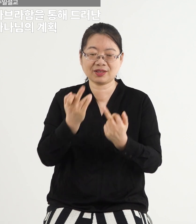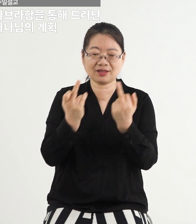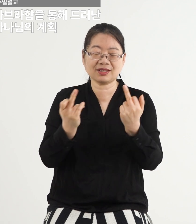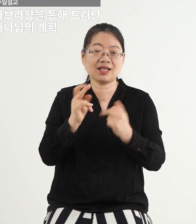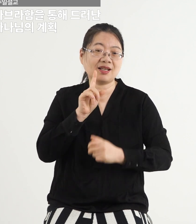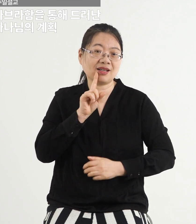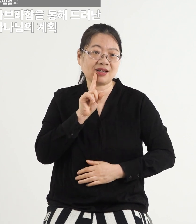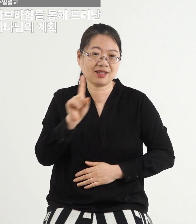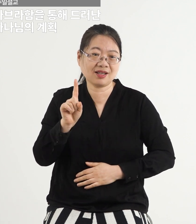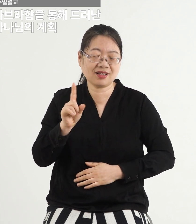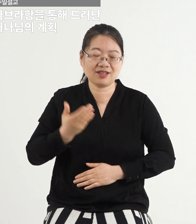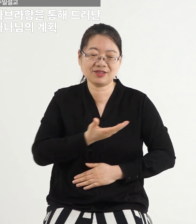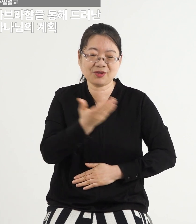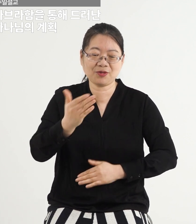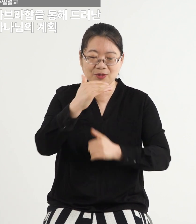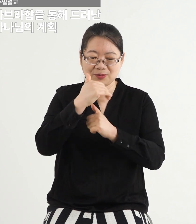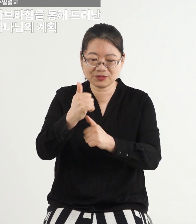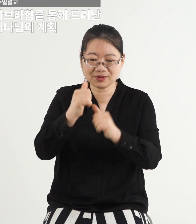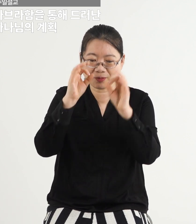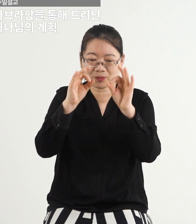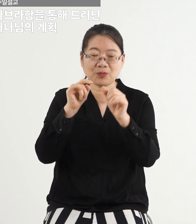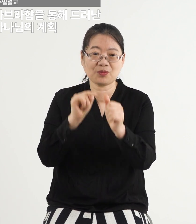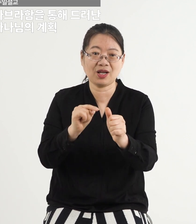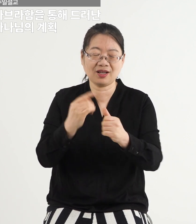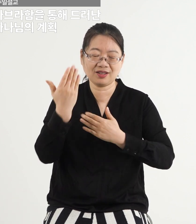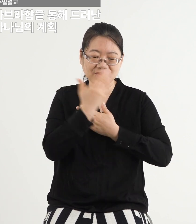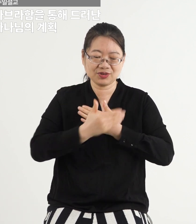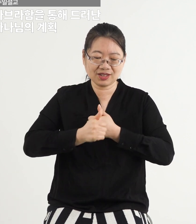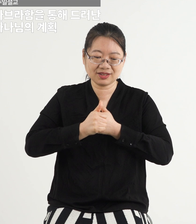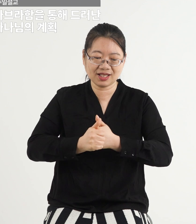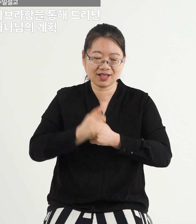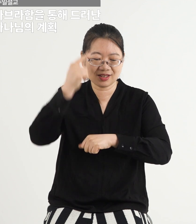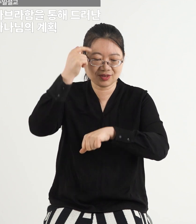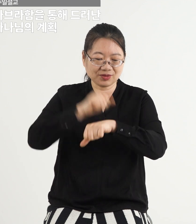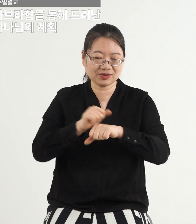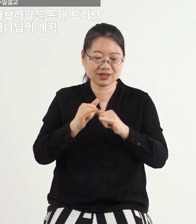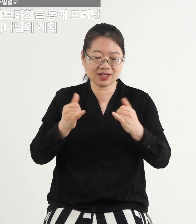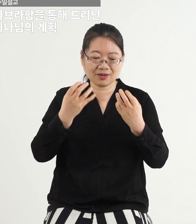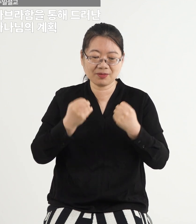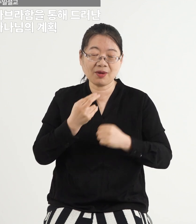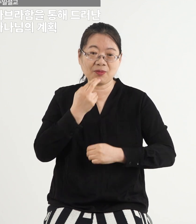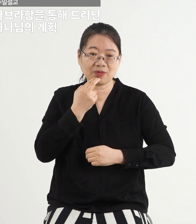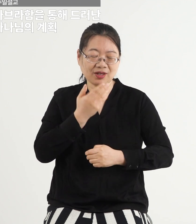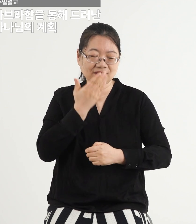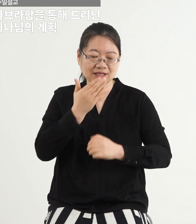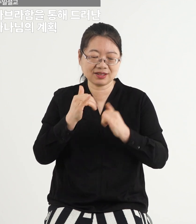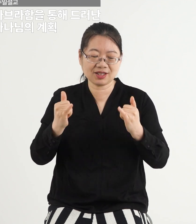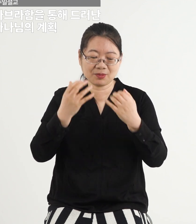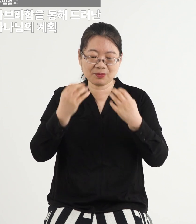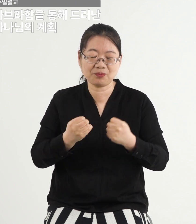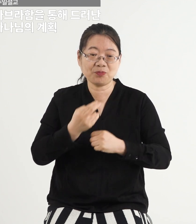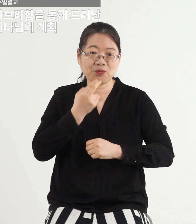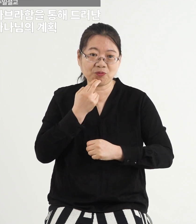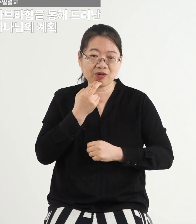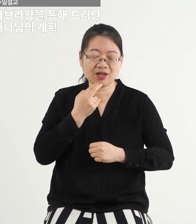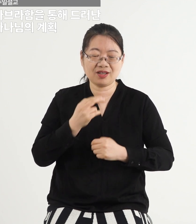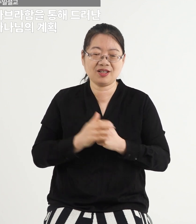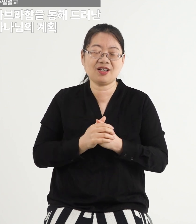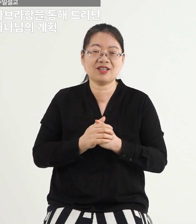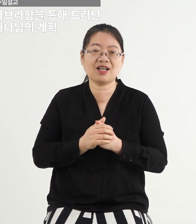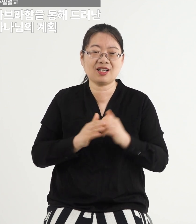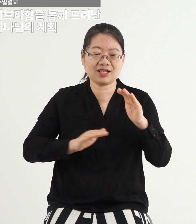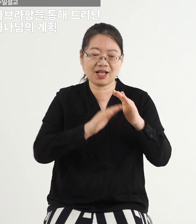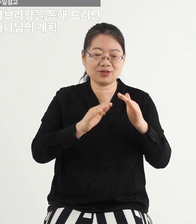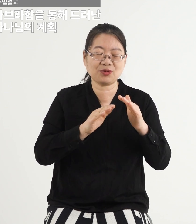형제들아, 너희를 부르심을 보라. 육체를 따라 지혜로운 자가 많지 아니하며 능한 자가 많지 아니하며 문벌 좋은 자가